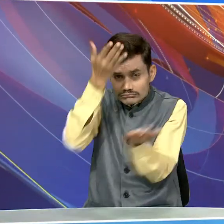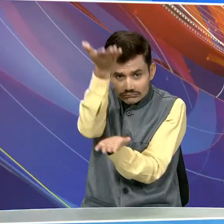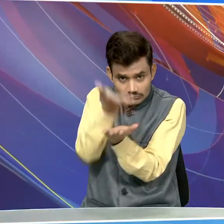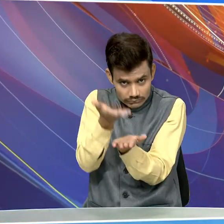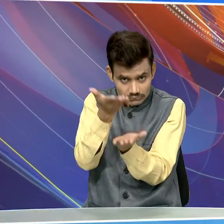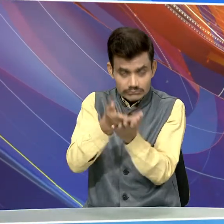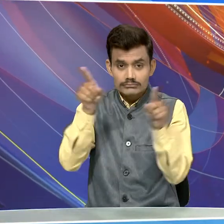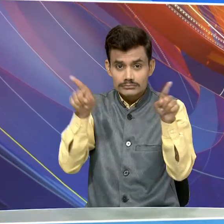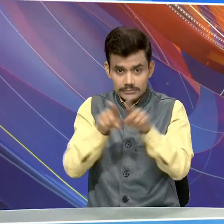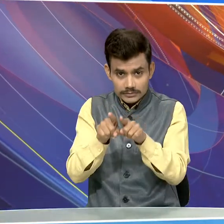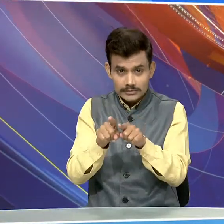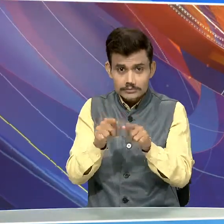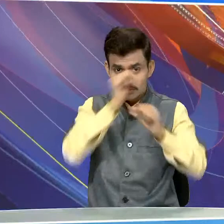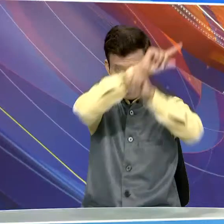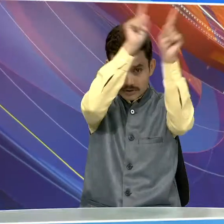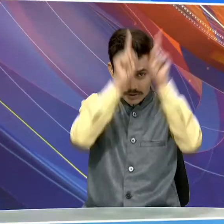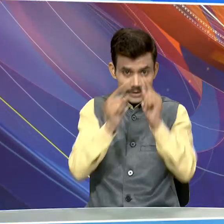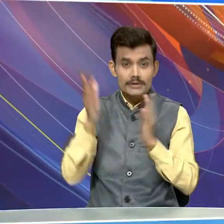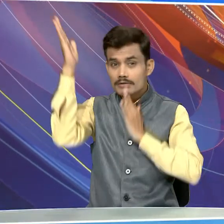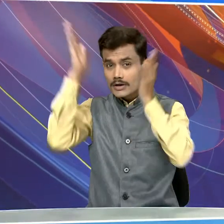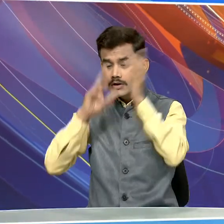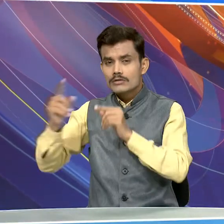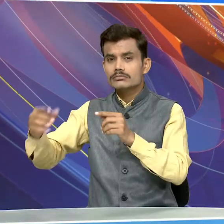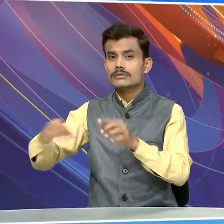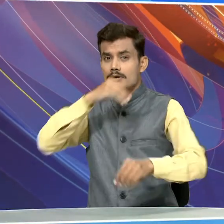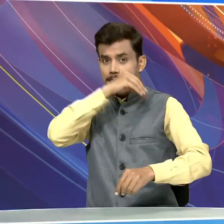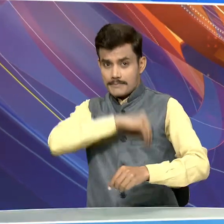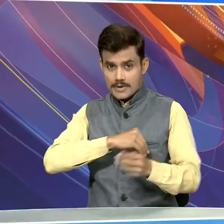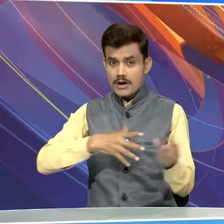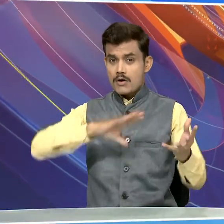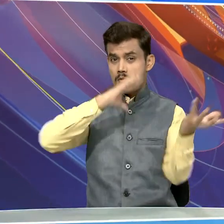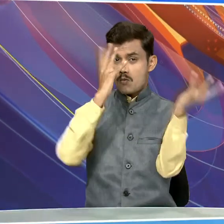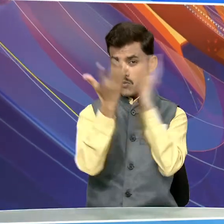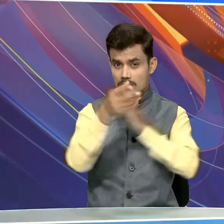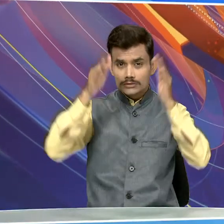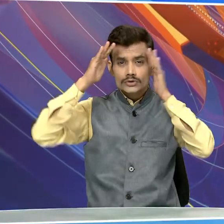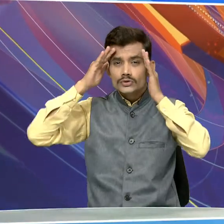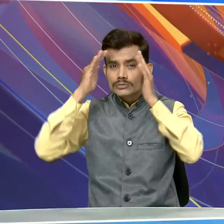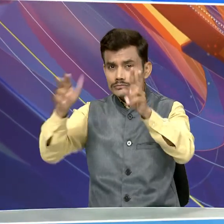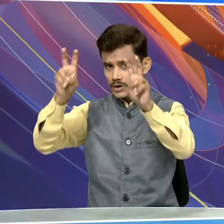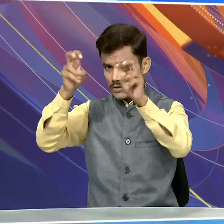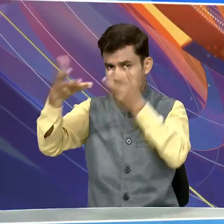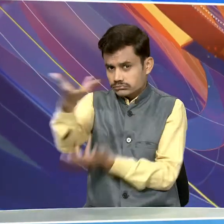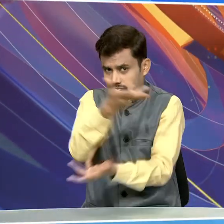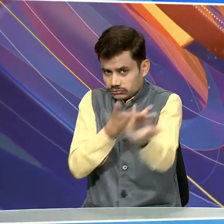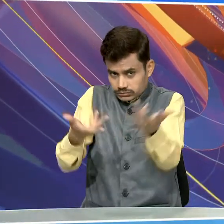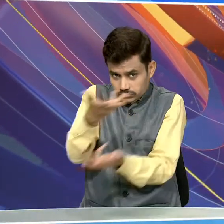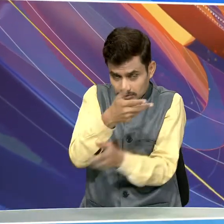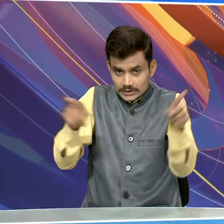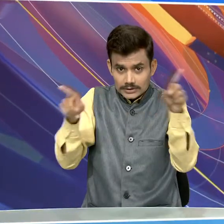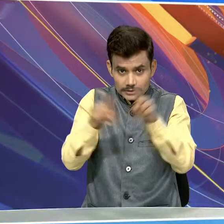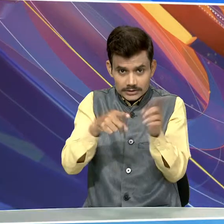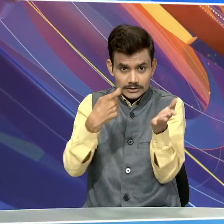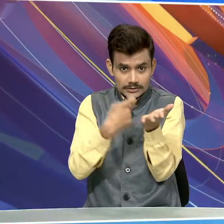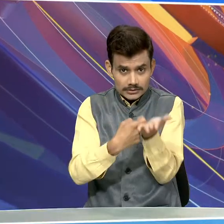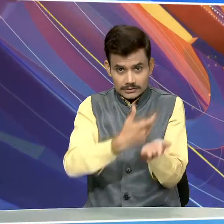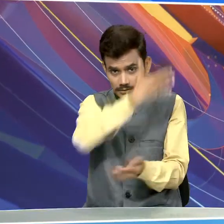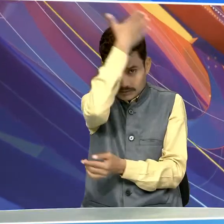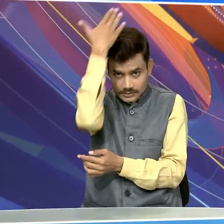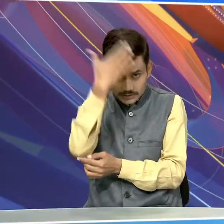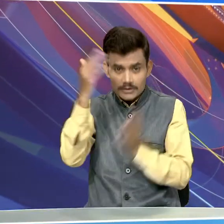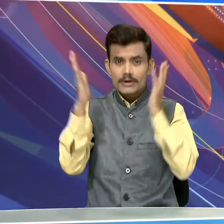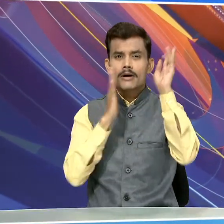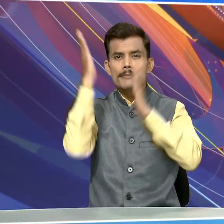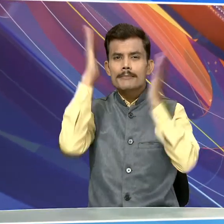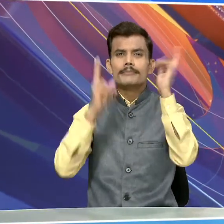करेंगे। दोनों देश द्विपक्षीय हित के क्षेत्रीय और वैश्विक मुद्दों पर भी विचार विमर्श करेंगे। राजनाथ